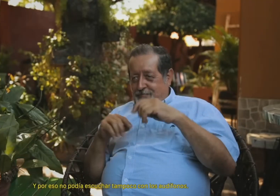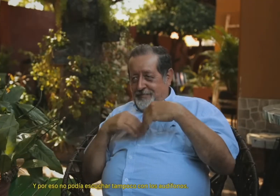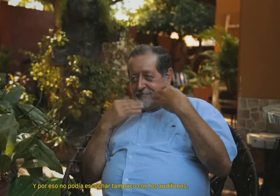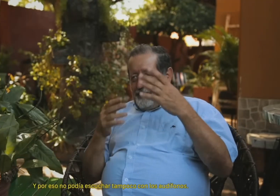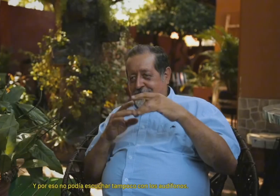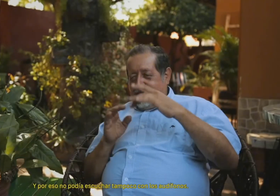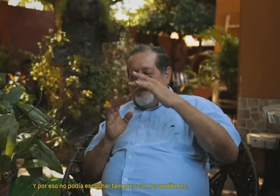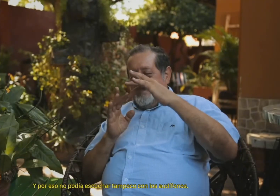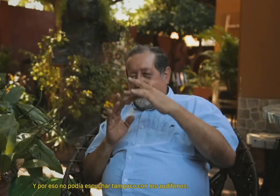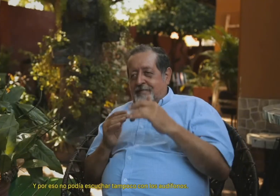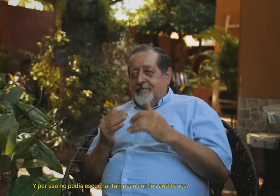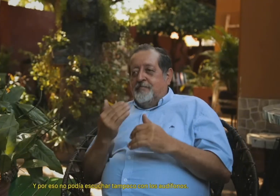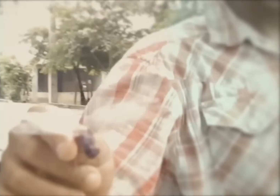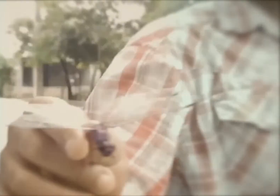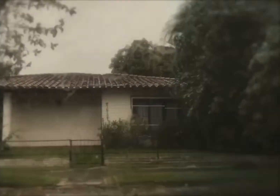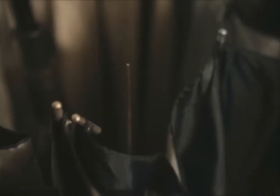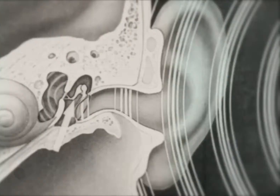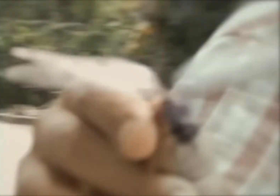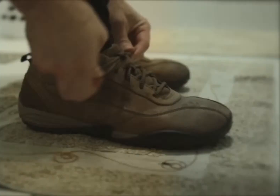tampoco con los audífonos.